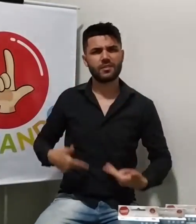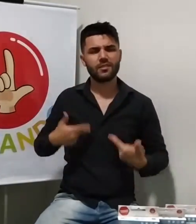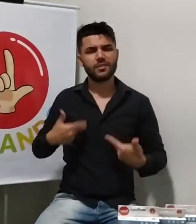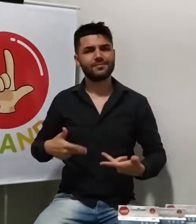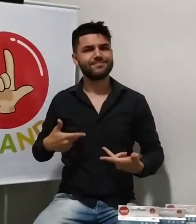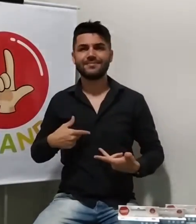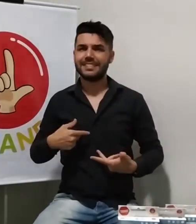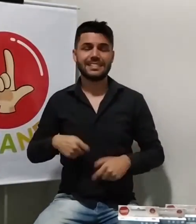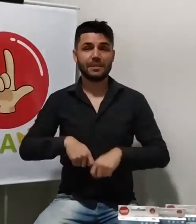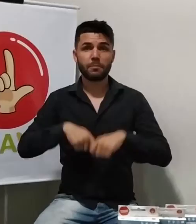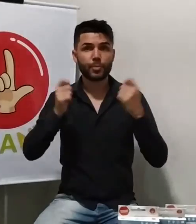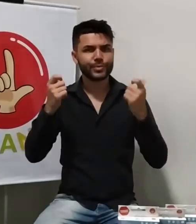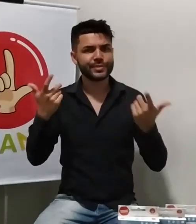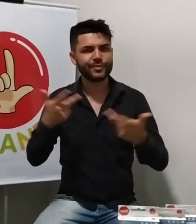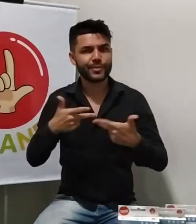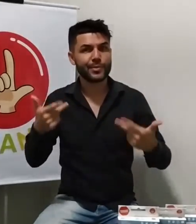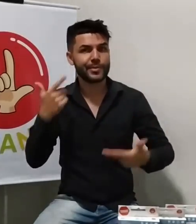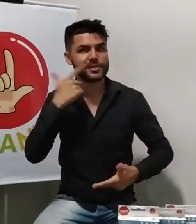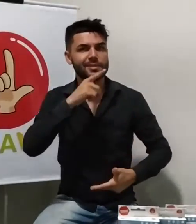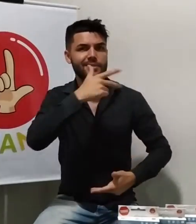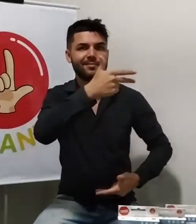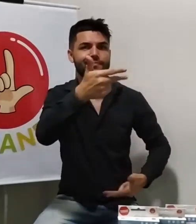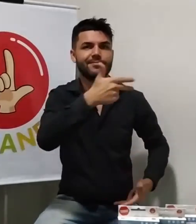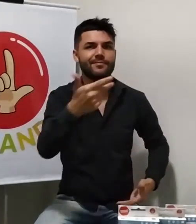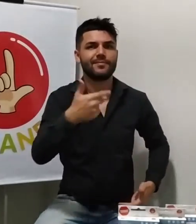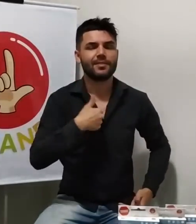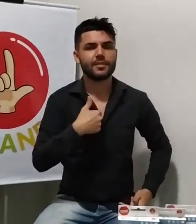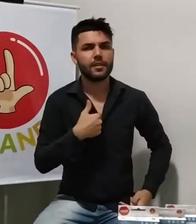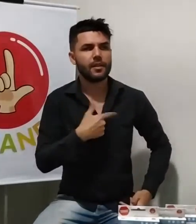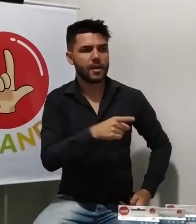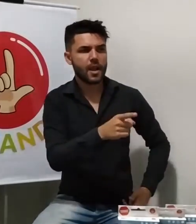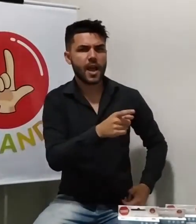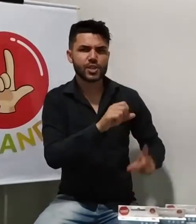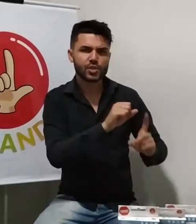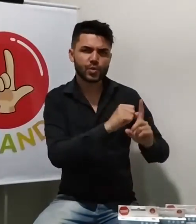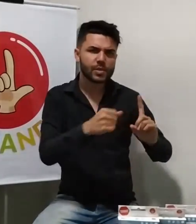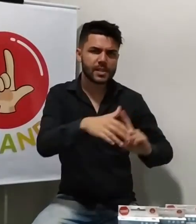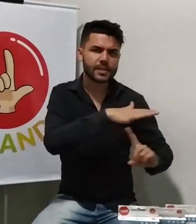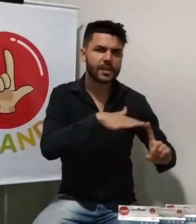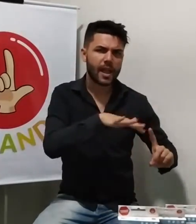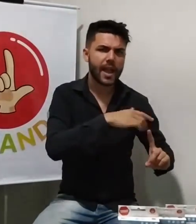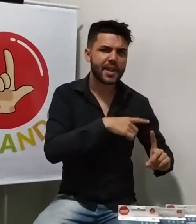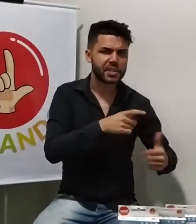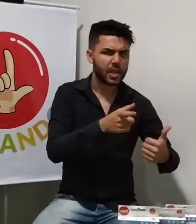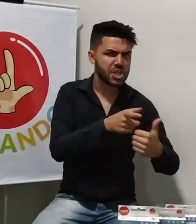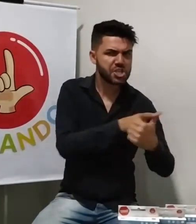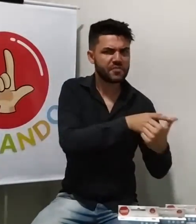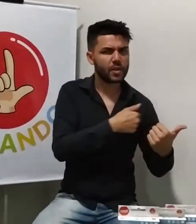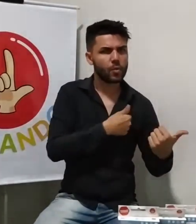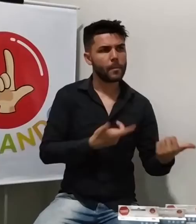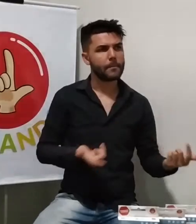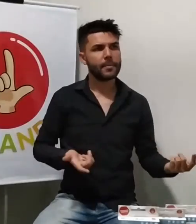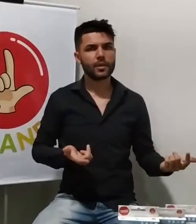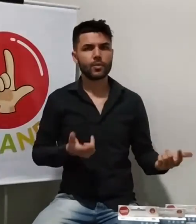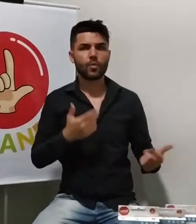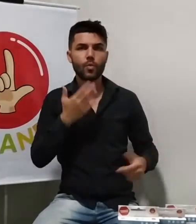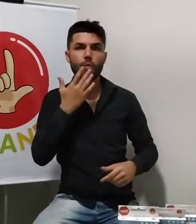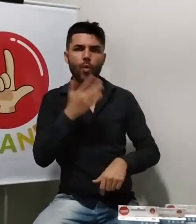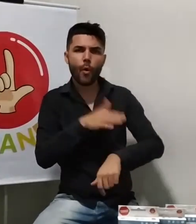coisas. Eu sou vítima, a sociedade tem uma dívida comigo, seja pela cor da minha pele, ou seja pela minha orientação sexual, ou pela minha condição social,